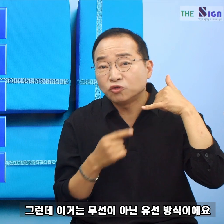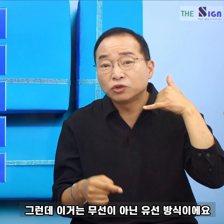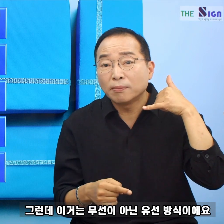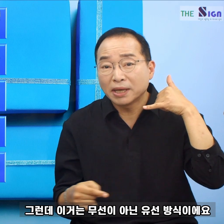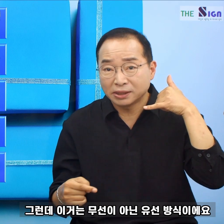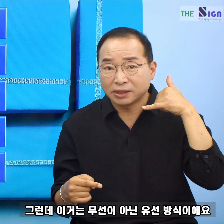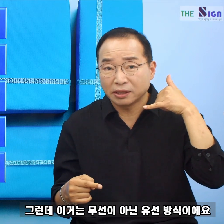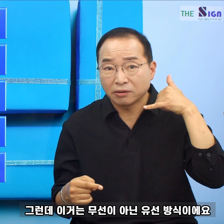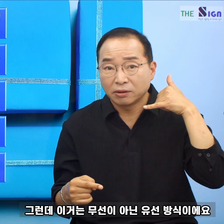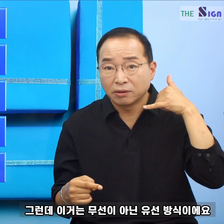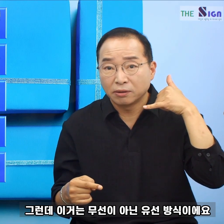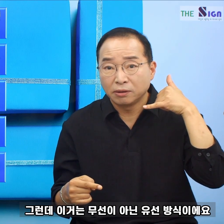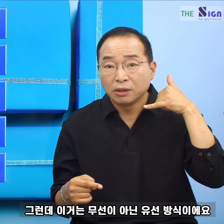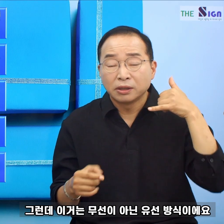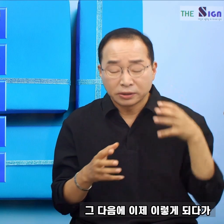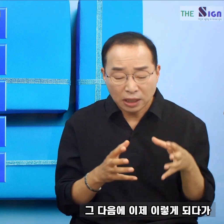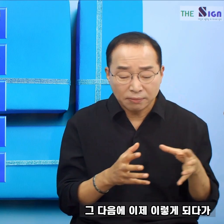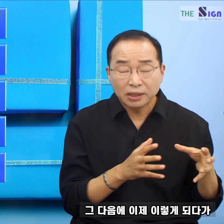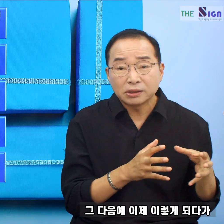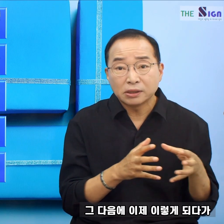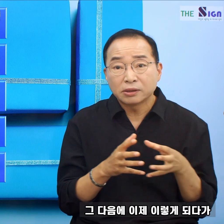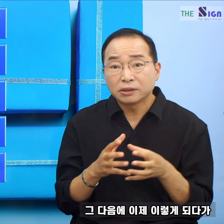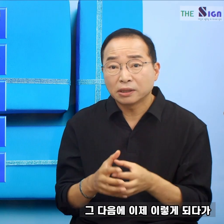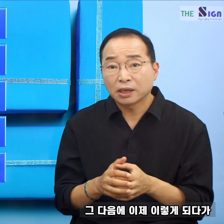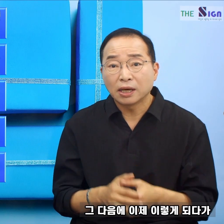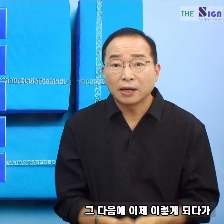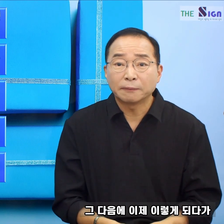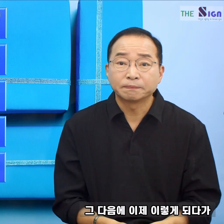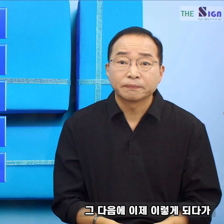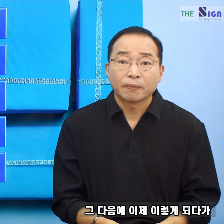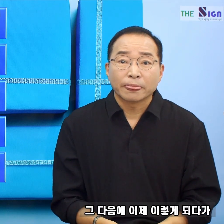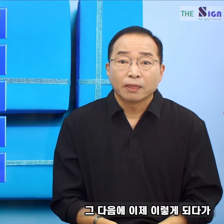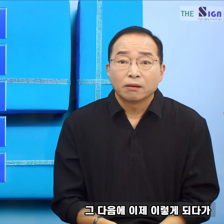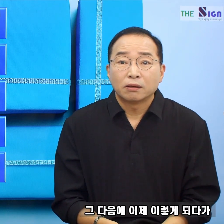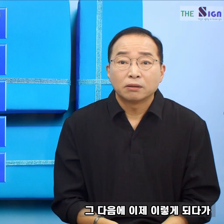유선 방식이에요. 그 다음에 이제 이렇게 되다가